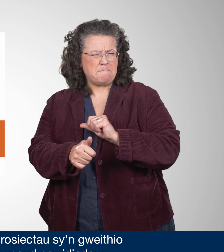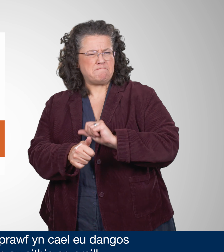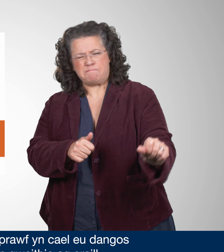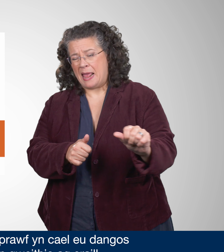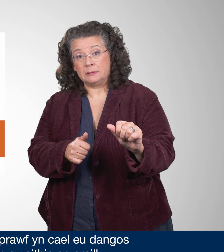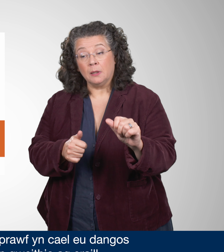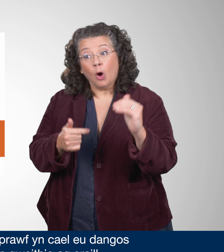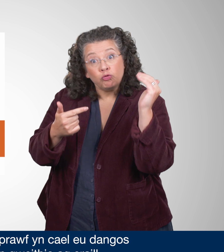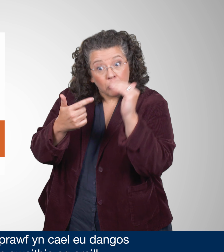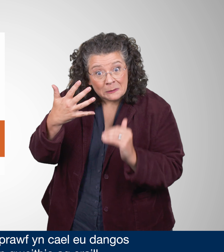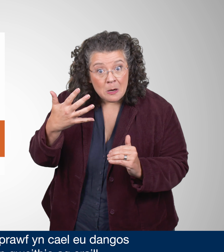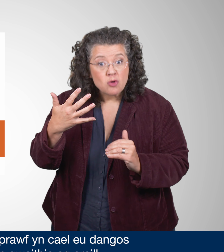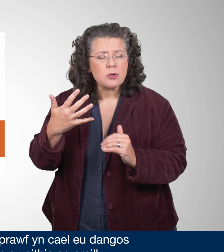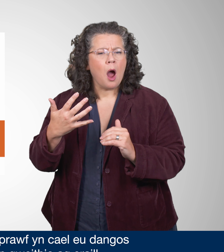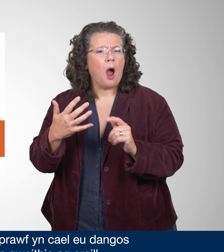newidiadau.